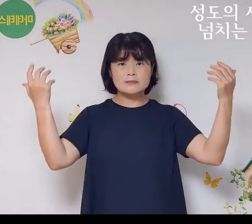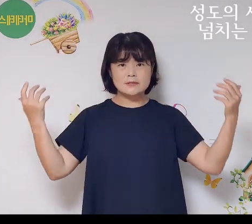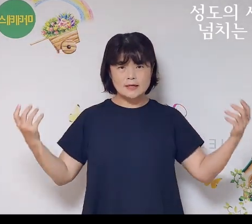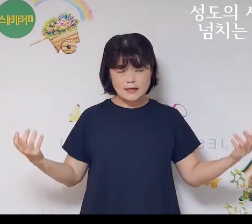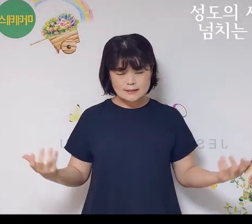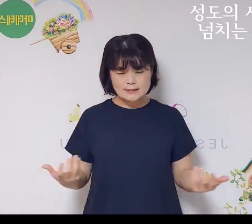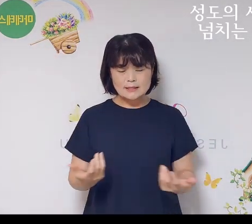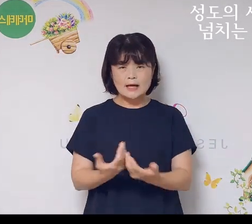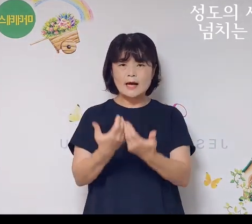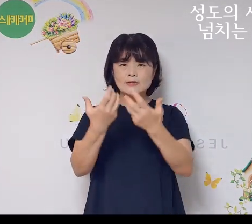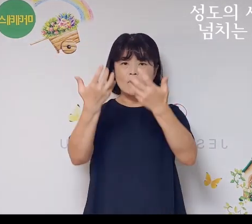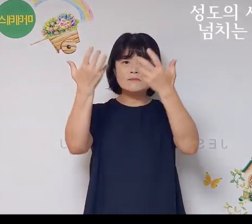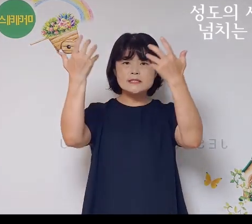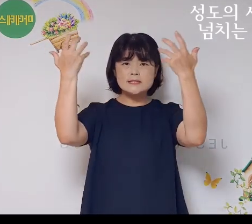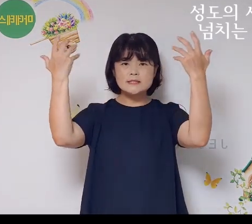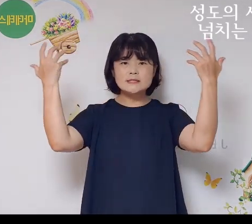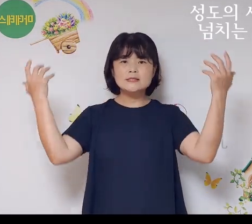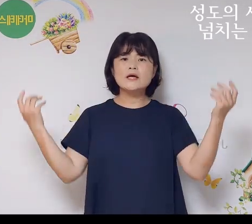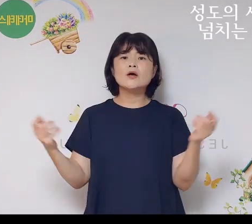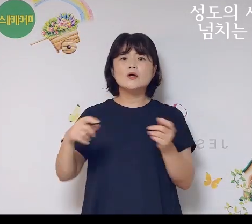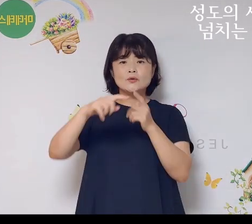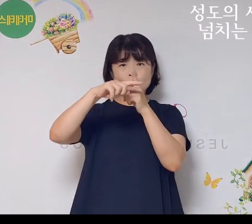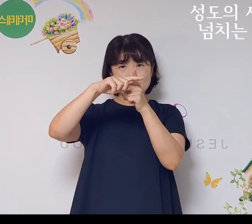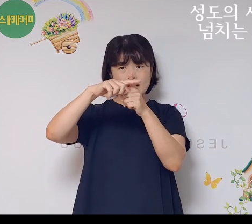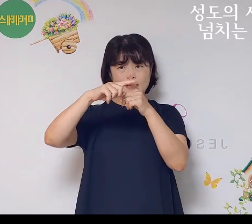가겠습니다. 가득 차다, 넘치는 교회.